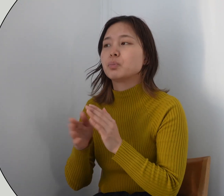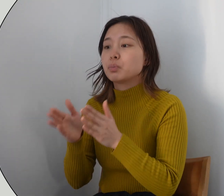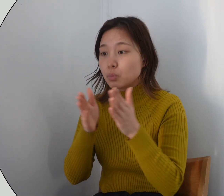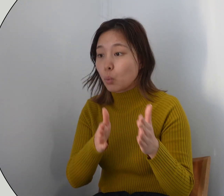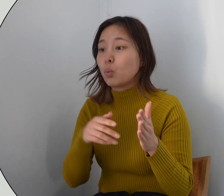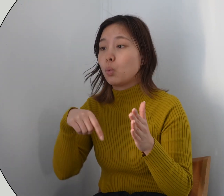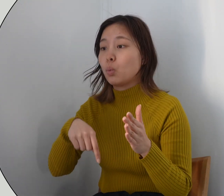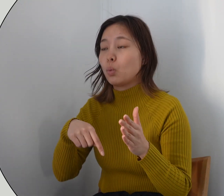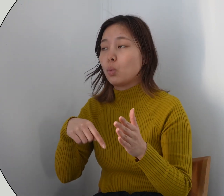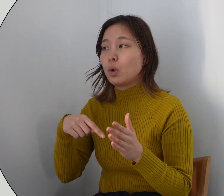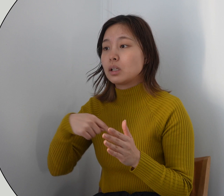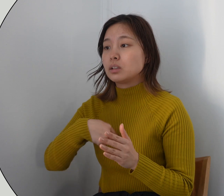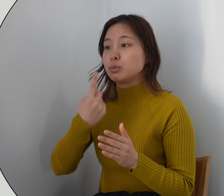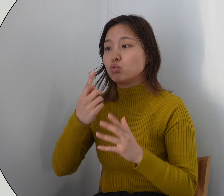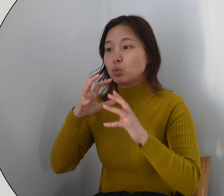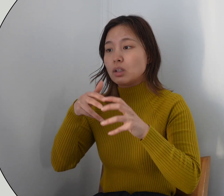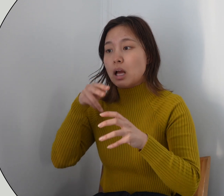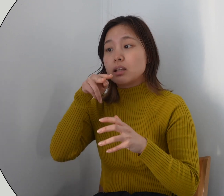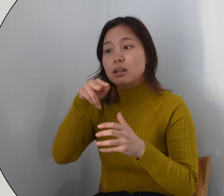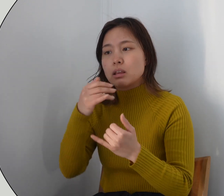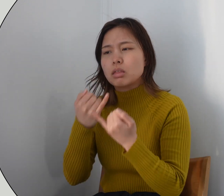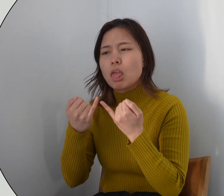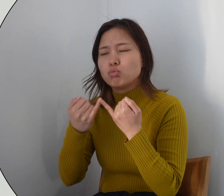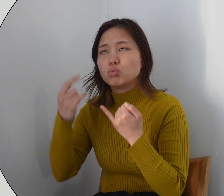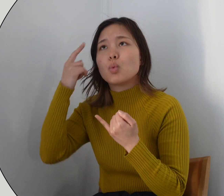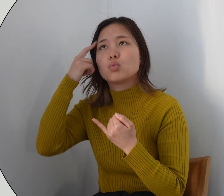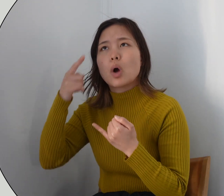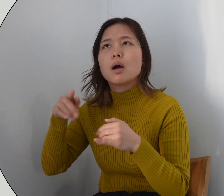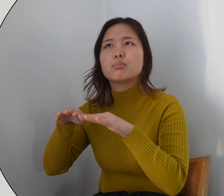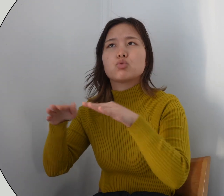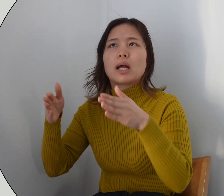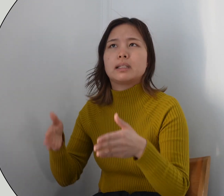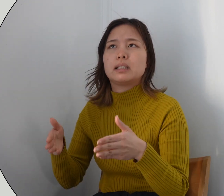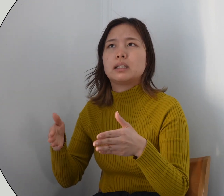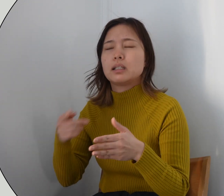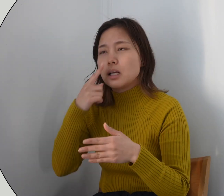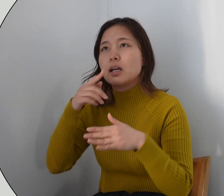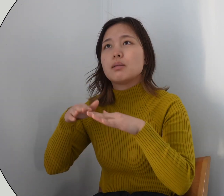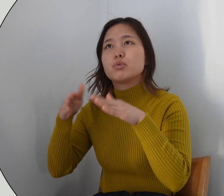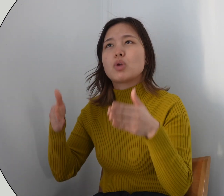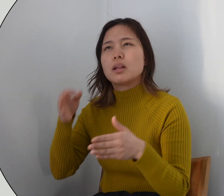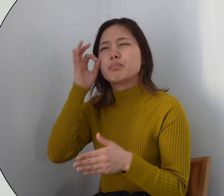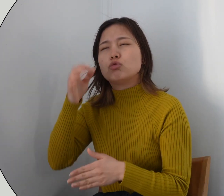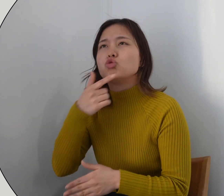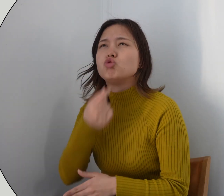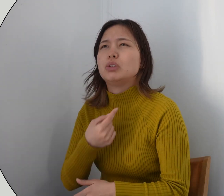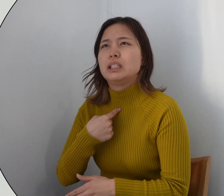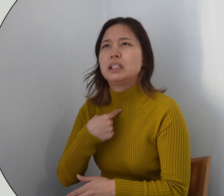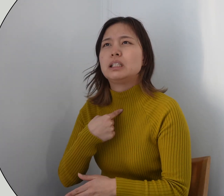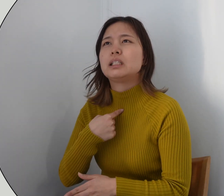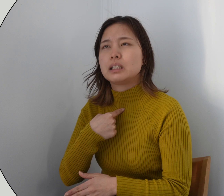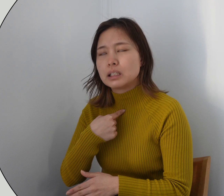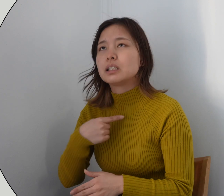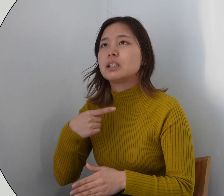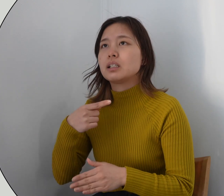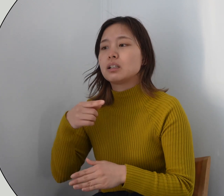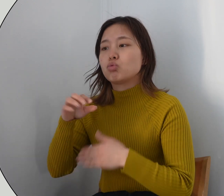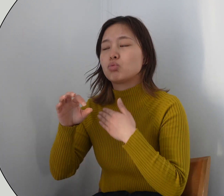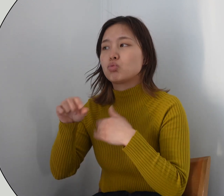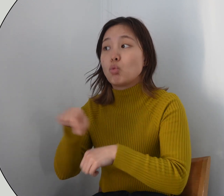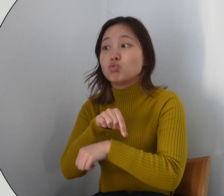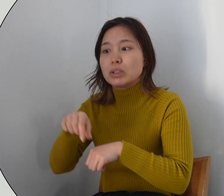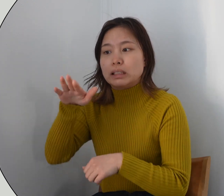です自分の世界に似ていると思うのは舞台舞台を見るのが本当に好き